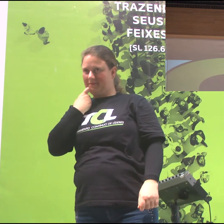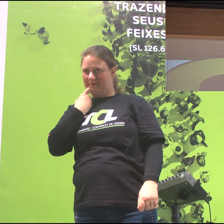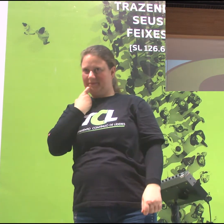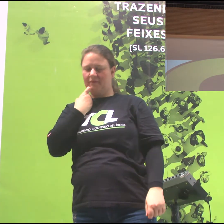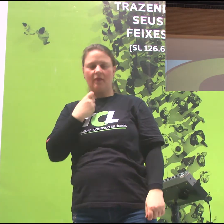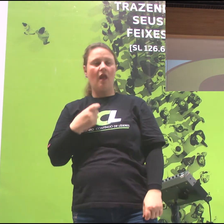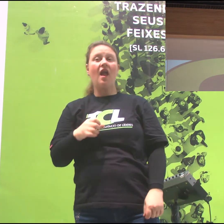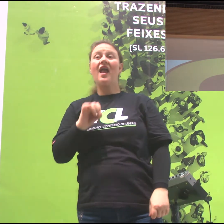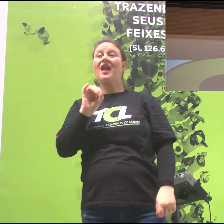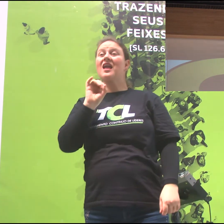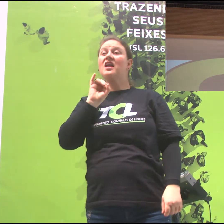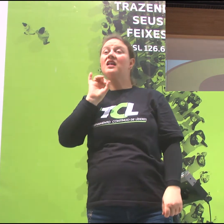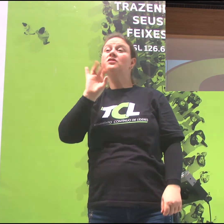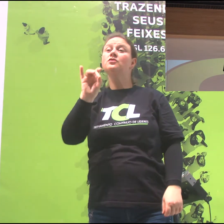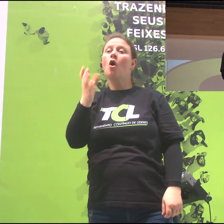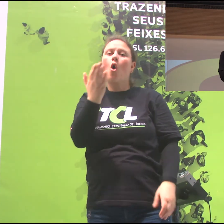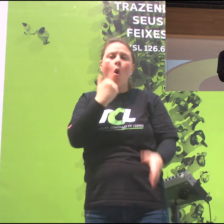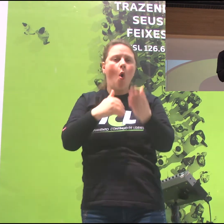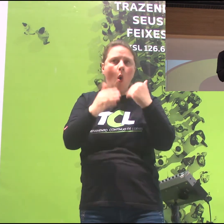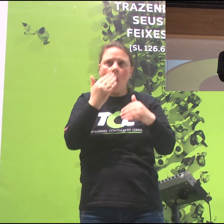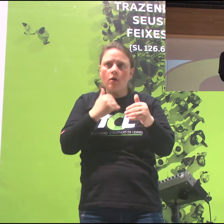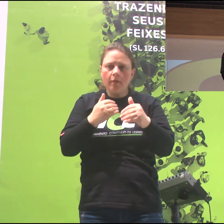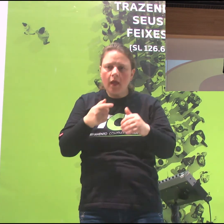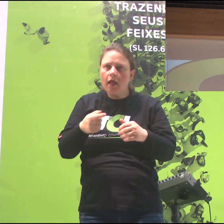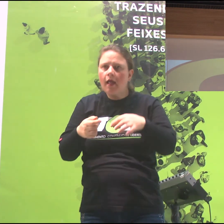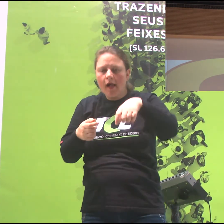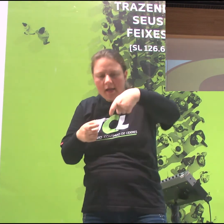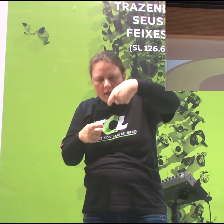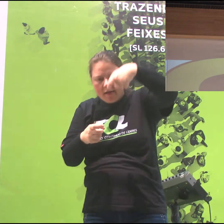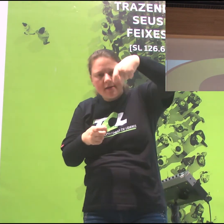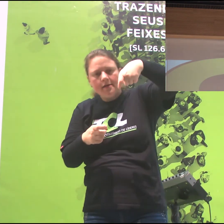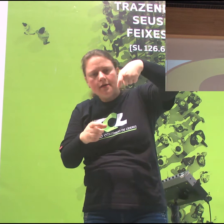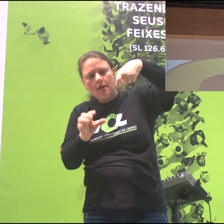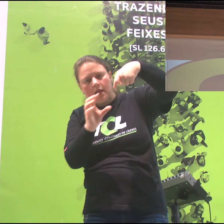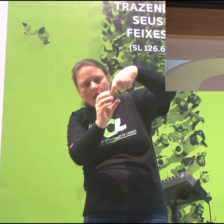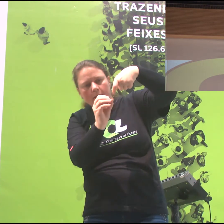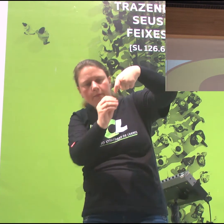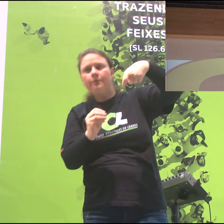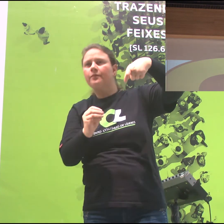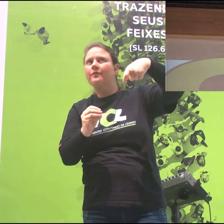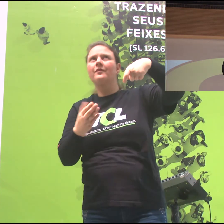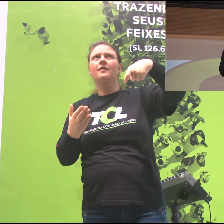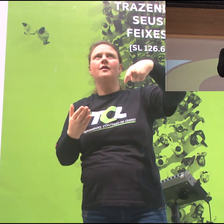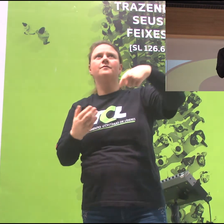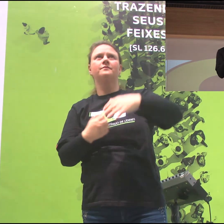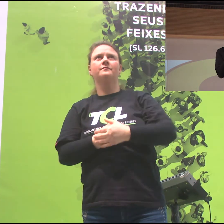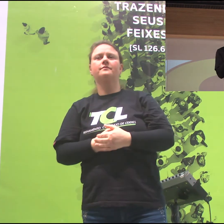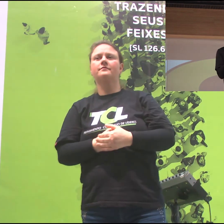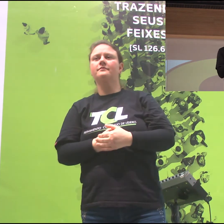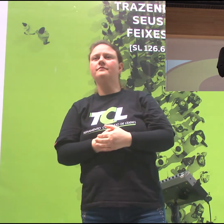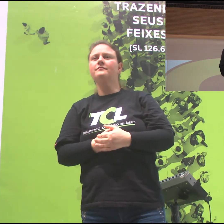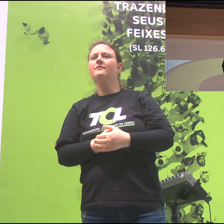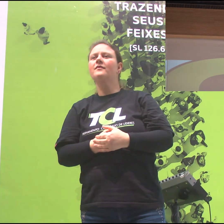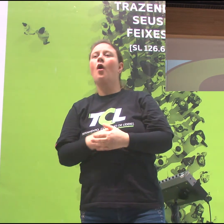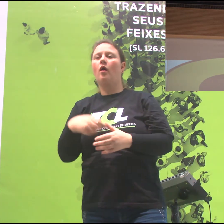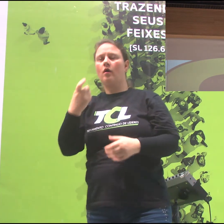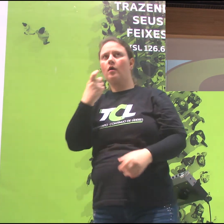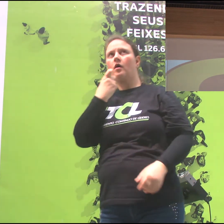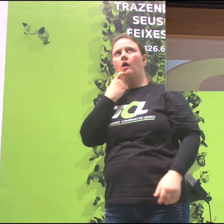Então, quando nós conhecemos o que é comida de verdade, agora eu falei sem querer. Puxa vida, vamos lá, vamos de